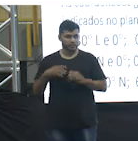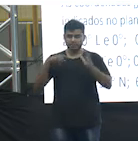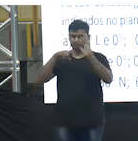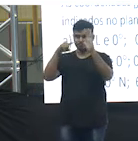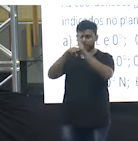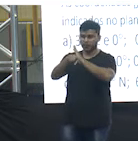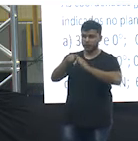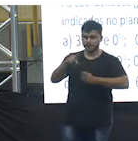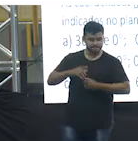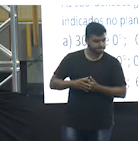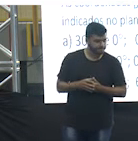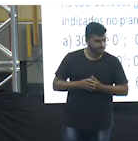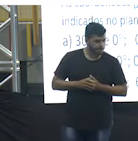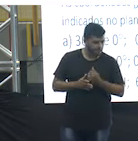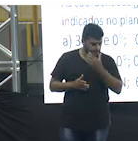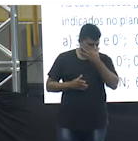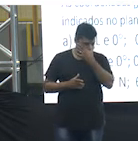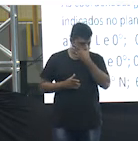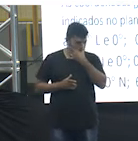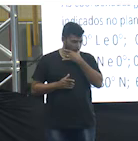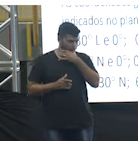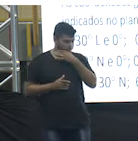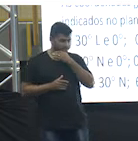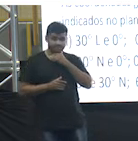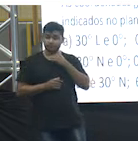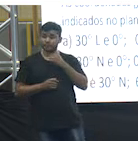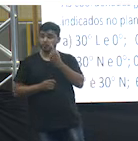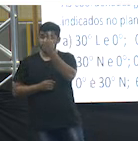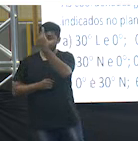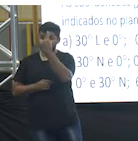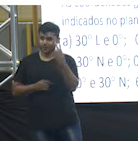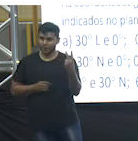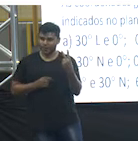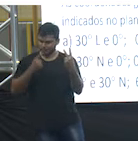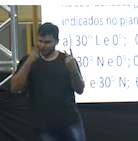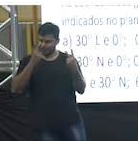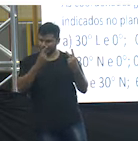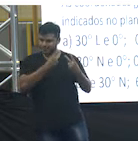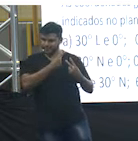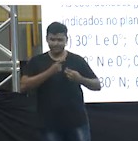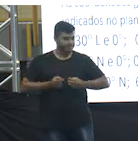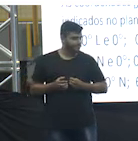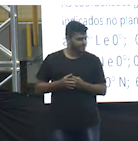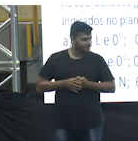Questãozinha. Olha aí o ponto 1 e o ponto 2. Olha como é fácil.